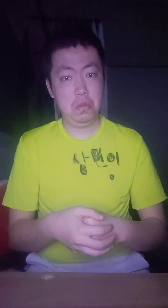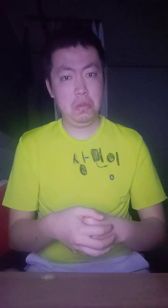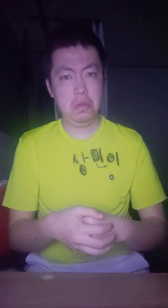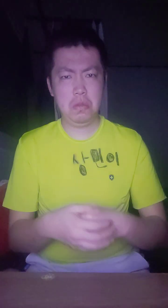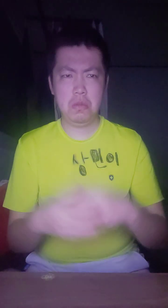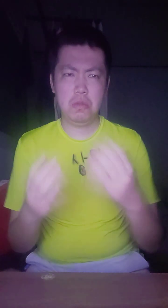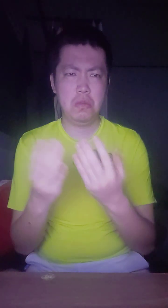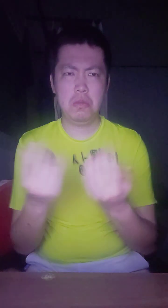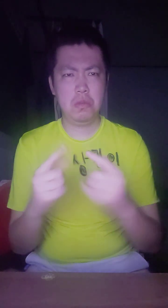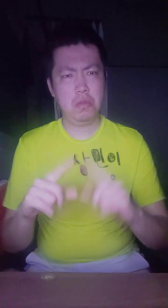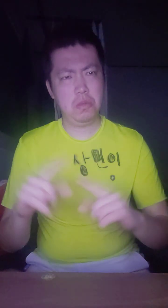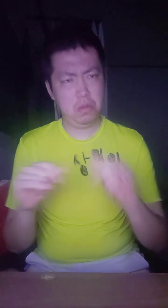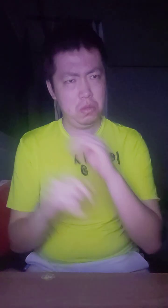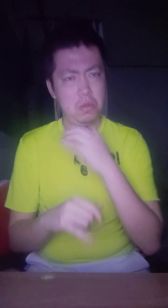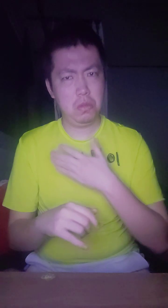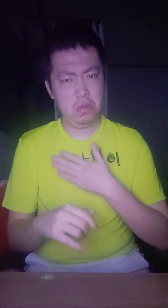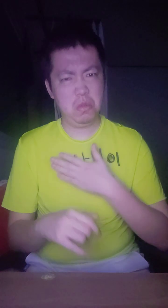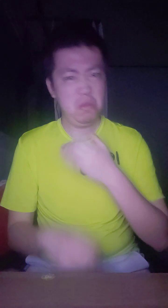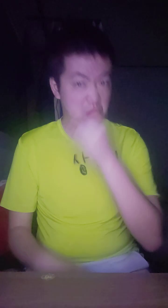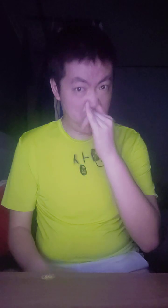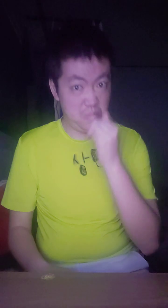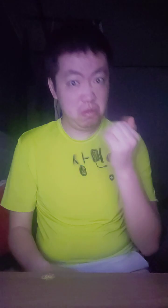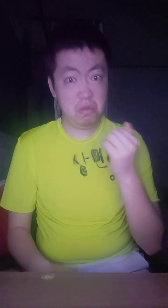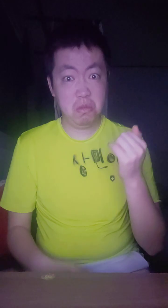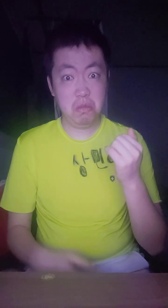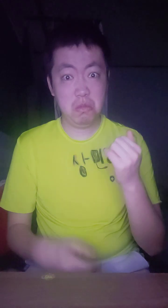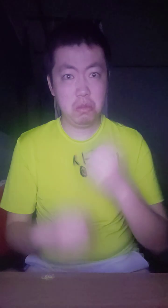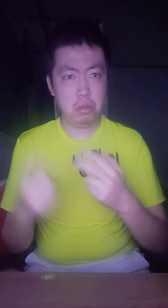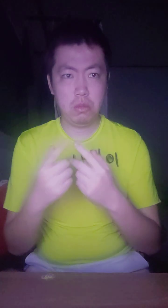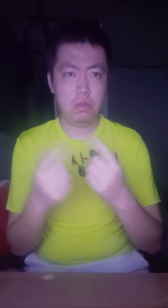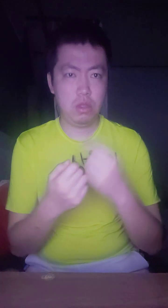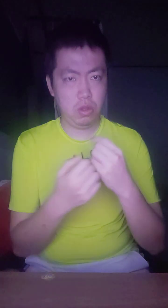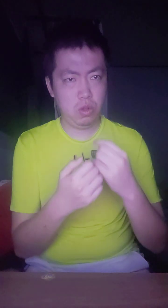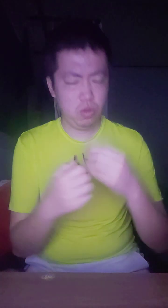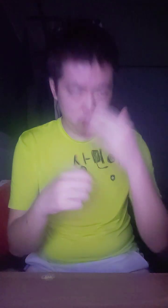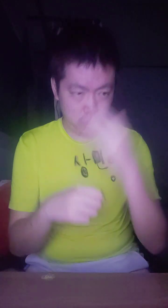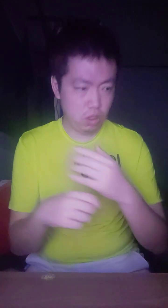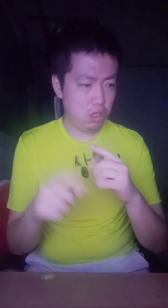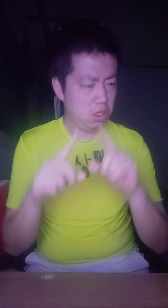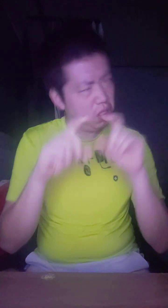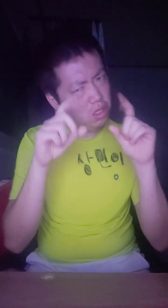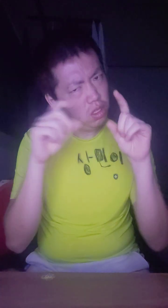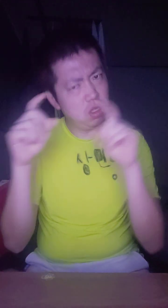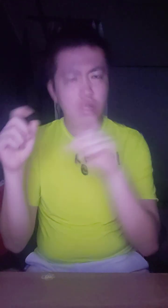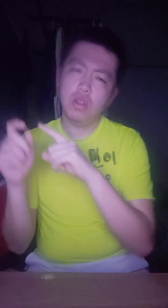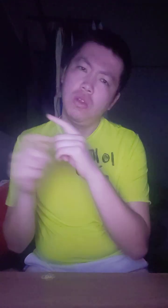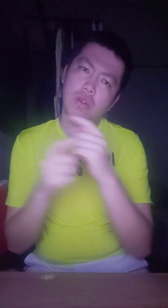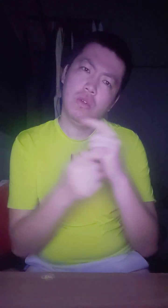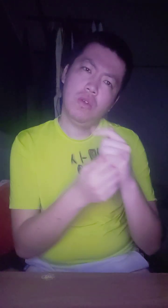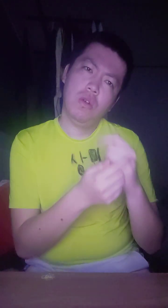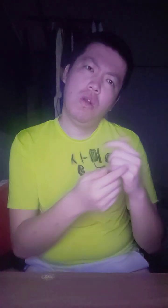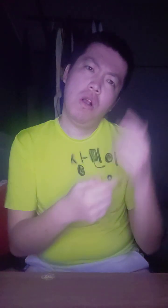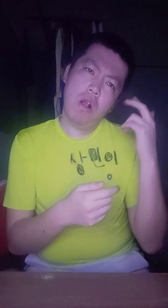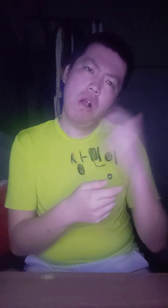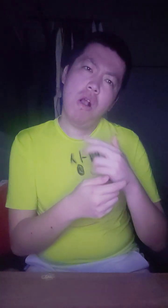나한테도 일어날 수 있다라고 생각만 해왔지 막상 진짜 고개를 숙였는데 카메라가 있는 걸 보니까 그거는 되게